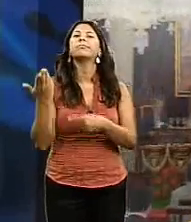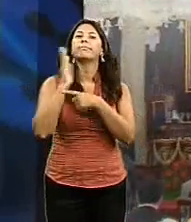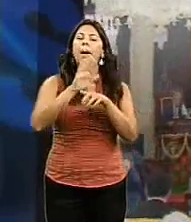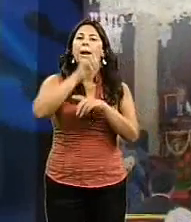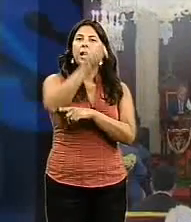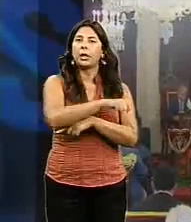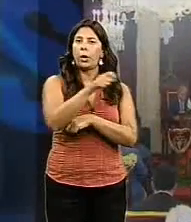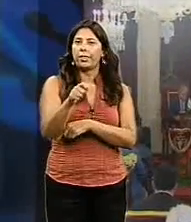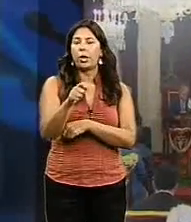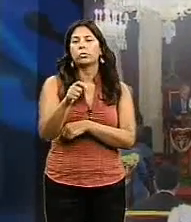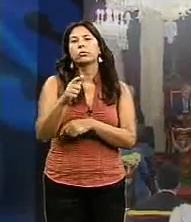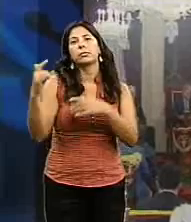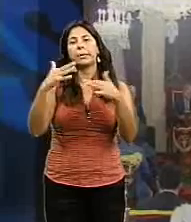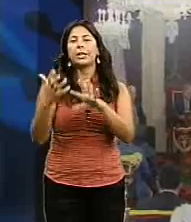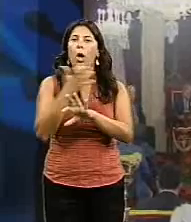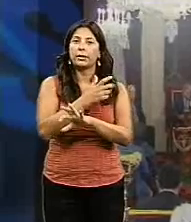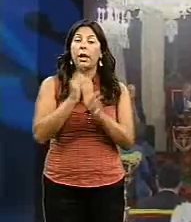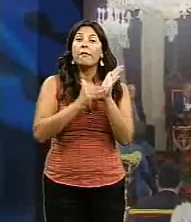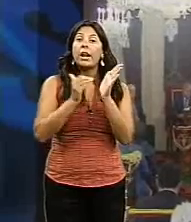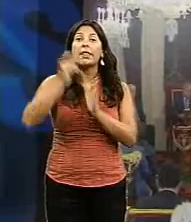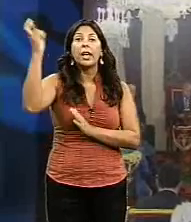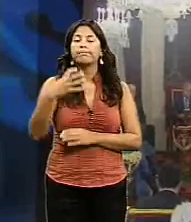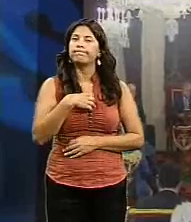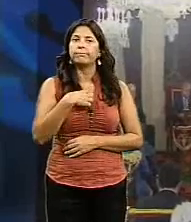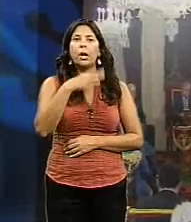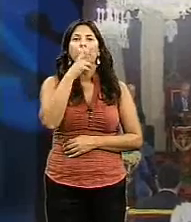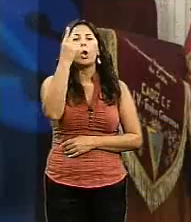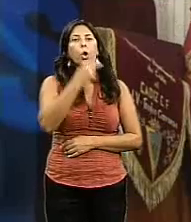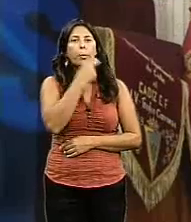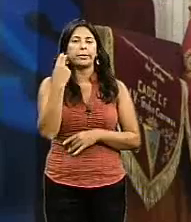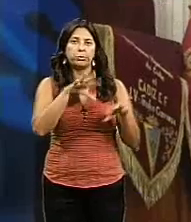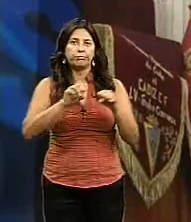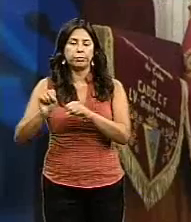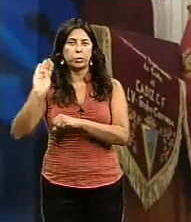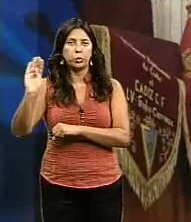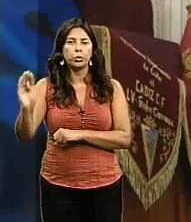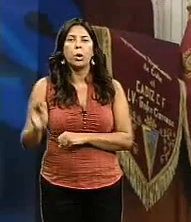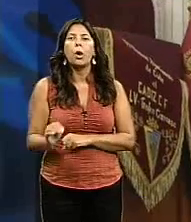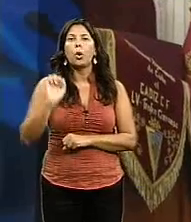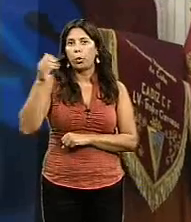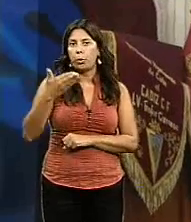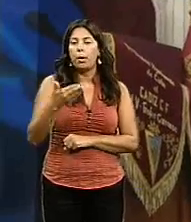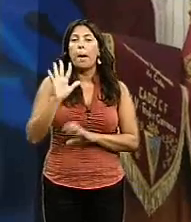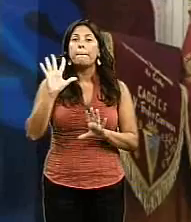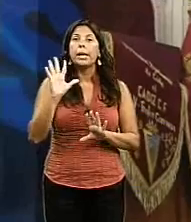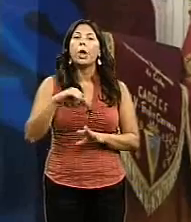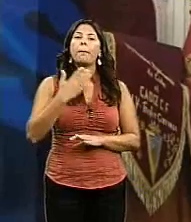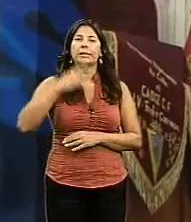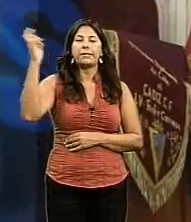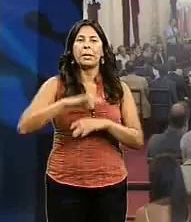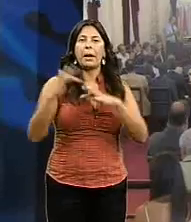competición. El Valencia se ha ausentado por compromisos del club Che, pero cumplirá con el partido que le enfrentará mañana al conjunto